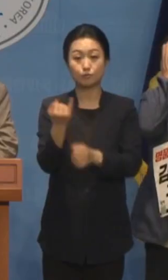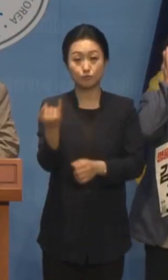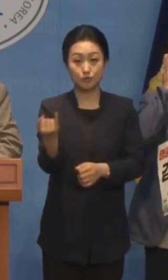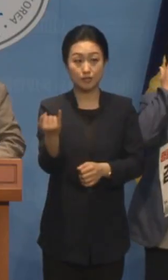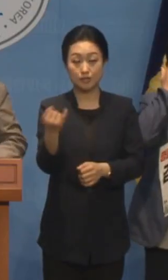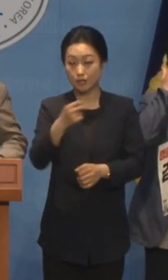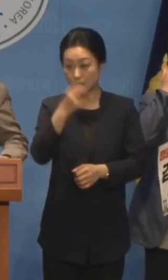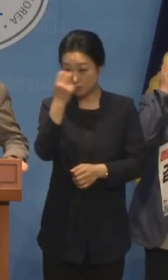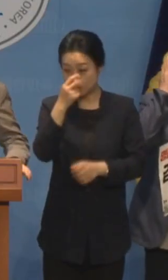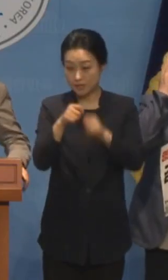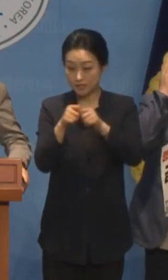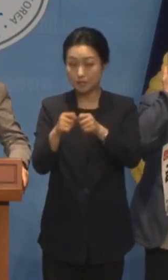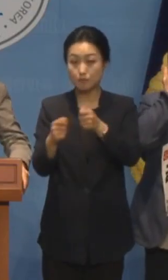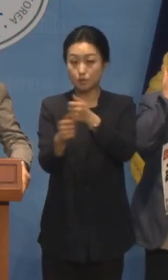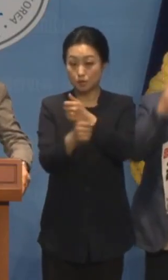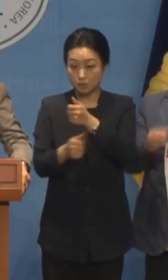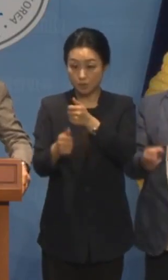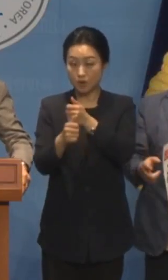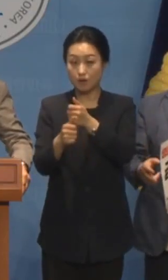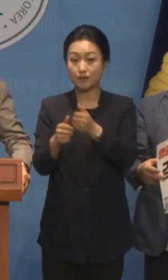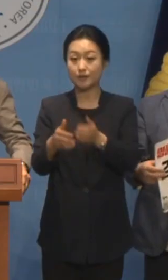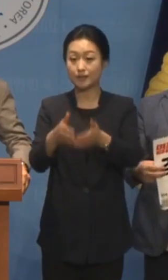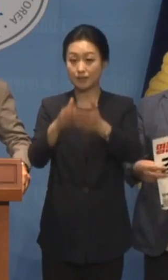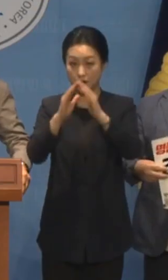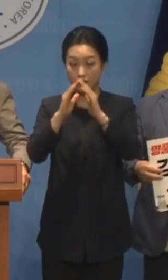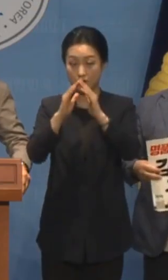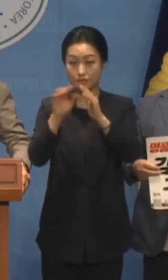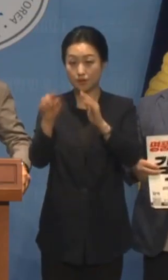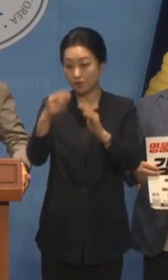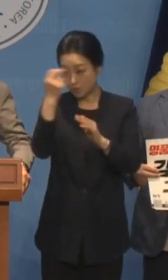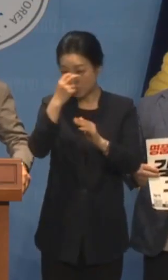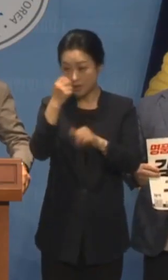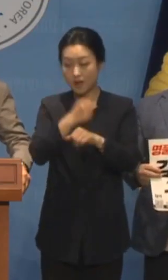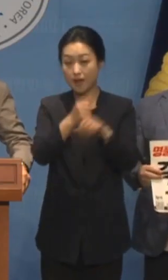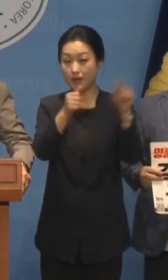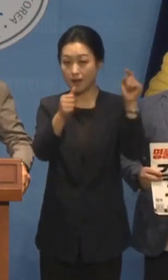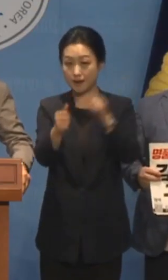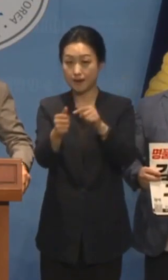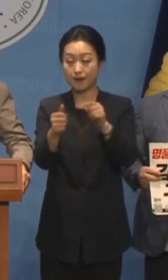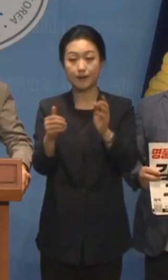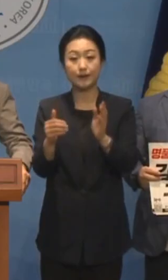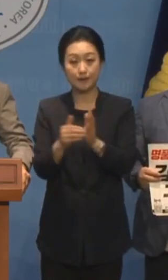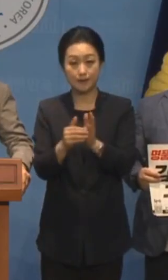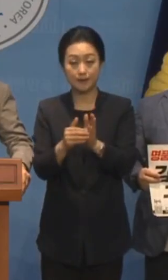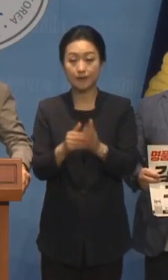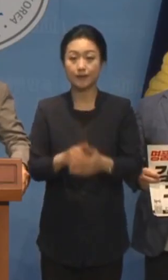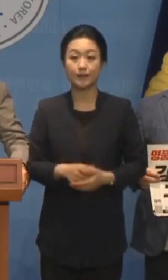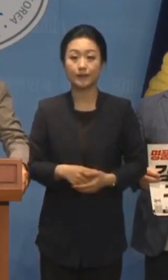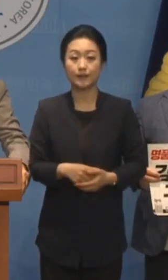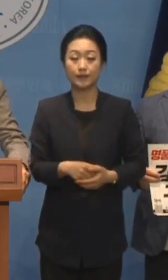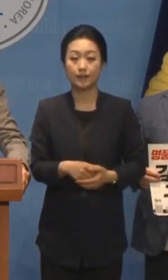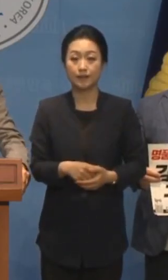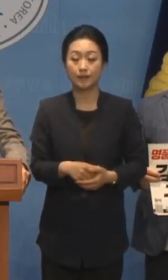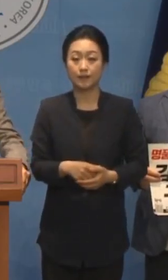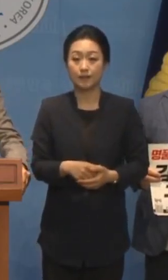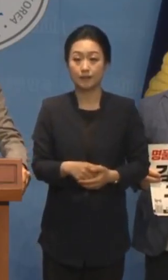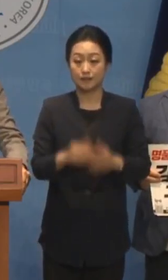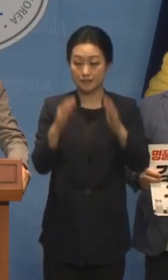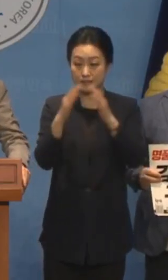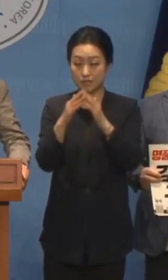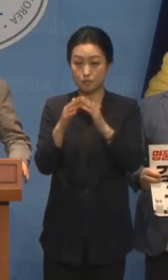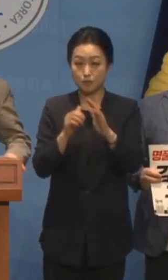대해서만 수사심의 안건으로 올린 것으로 지금 확인되었습니다. 주거